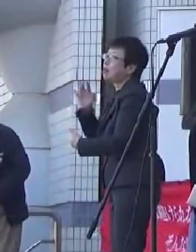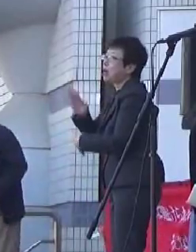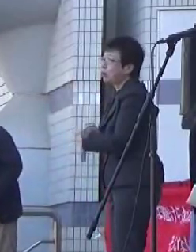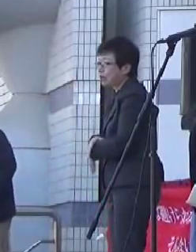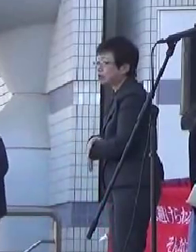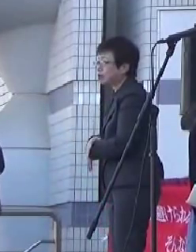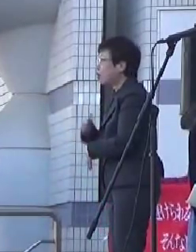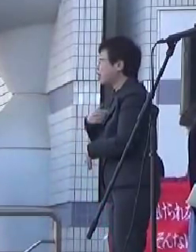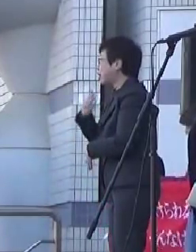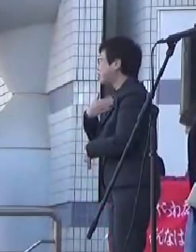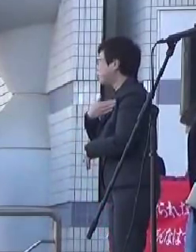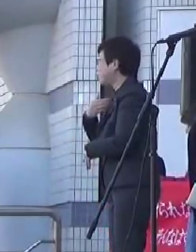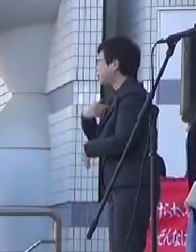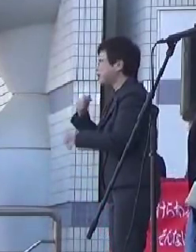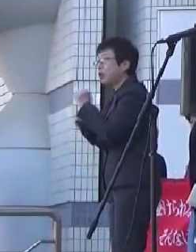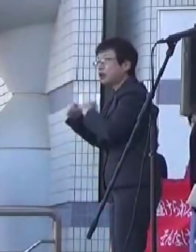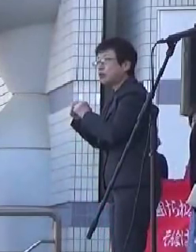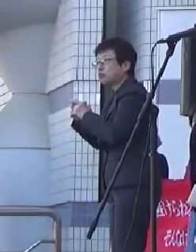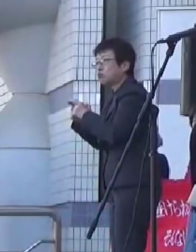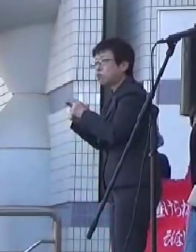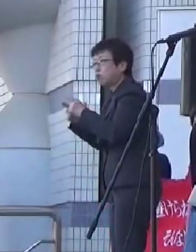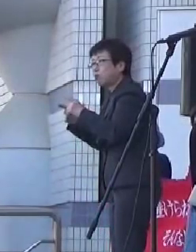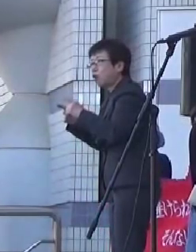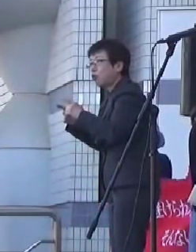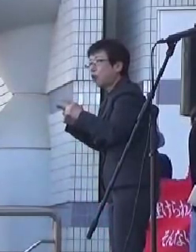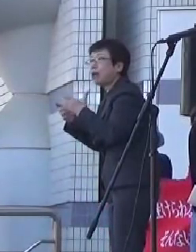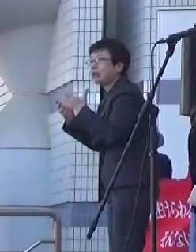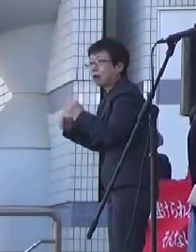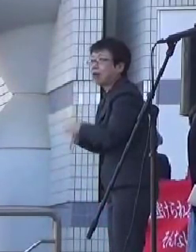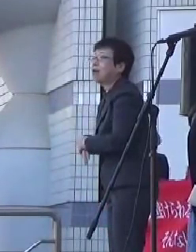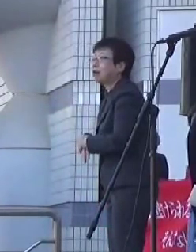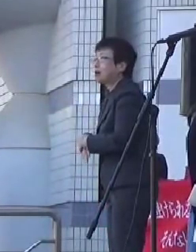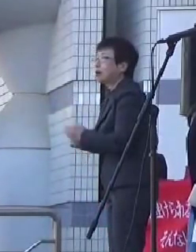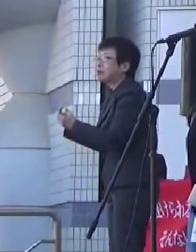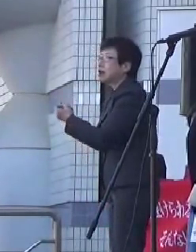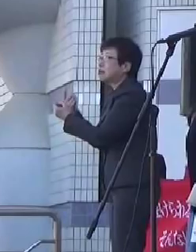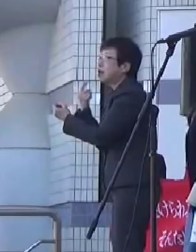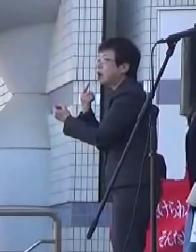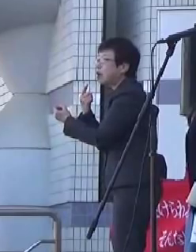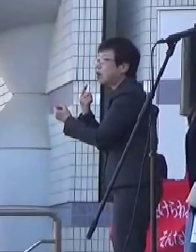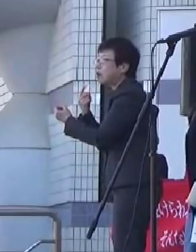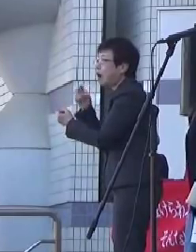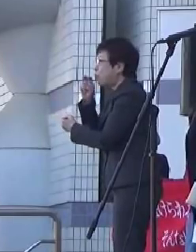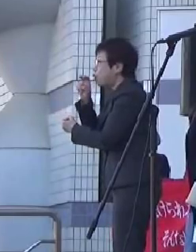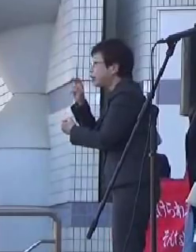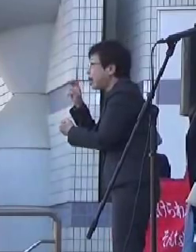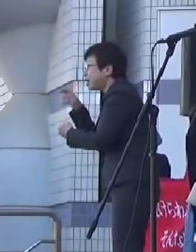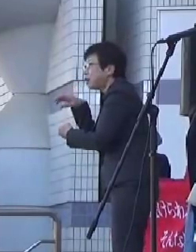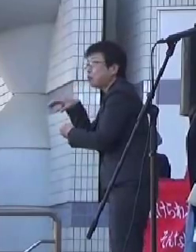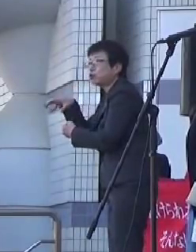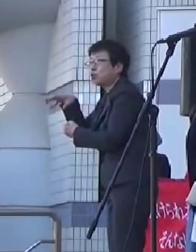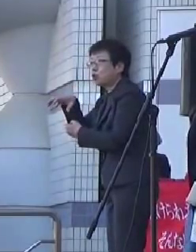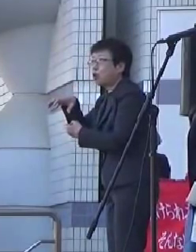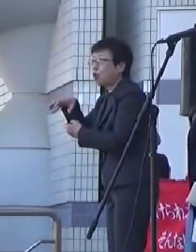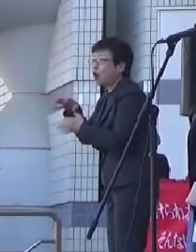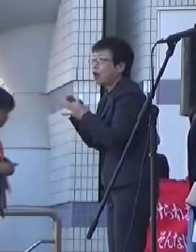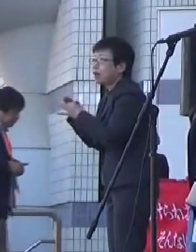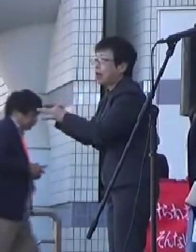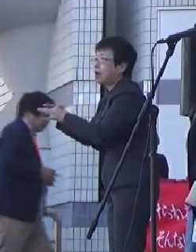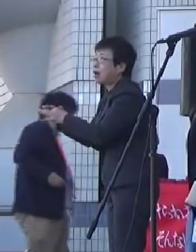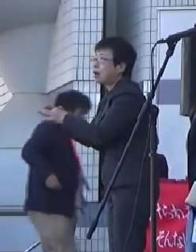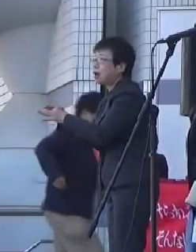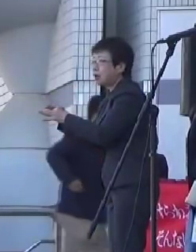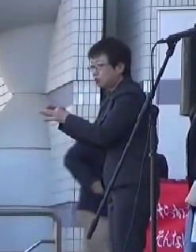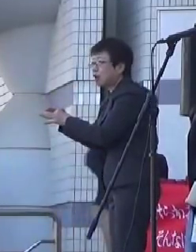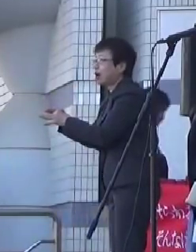私の活動は増えていきました。昨年はモニタリングポストの継続配置を